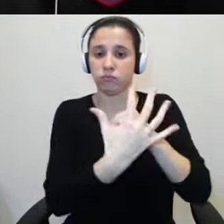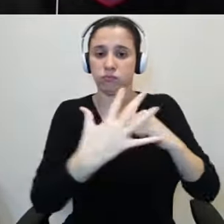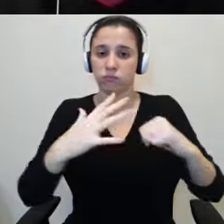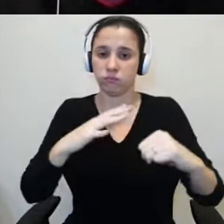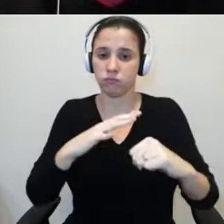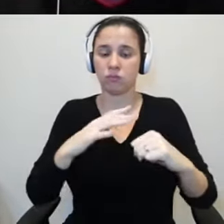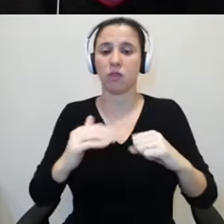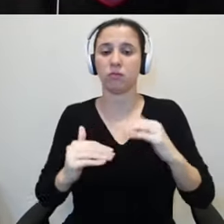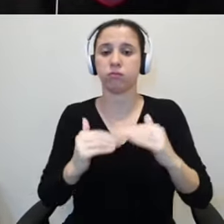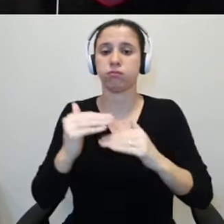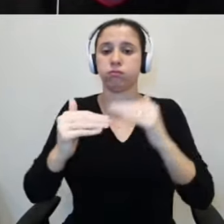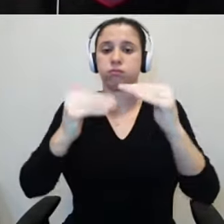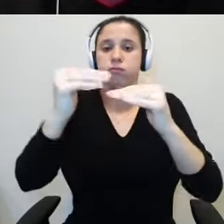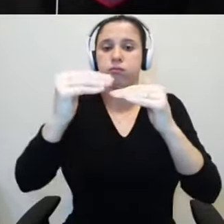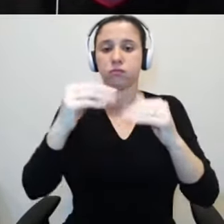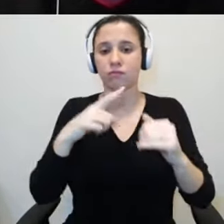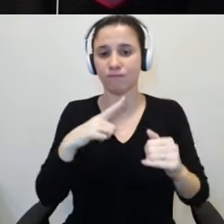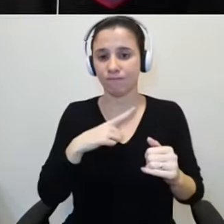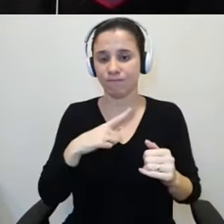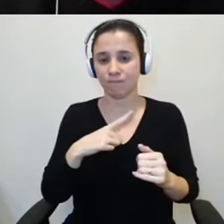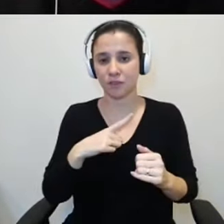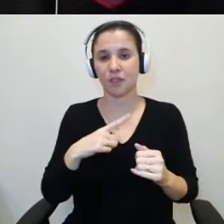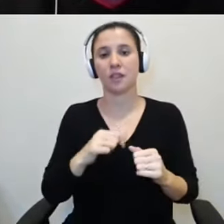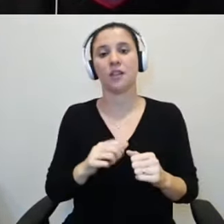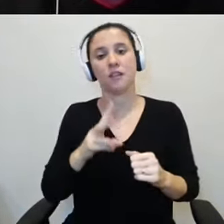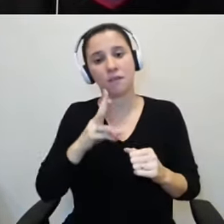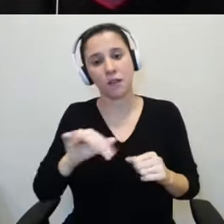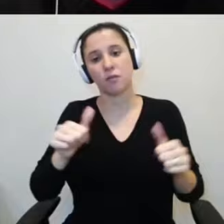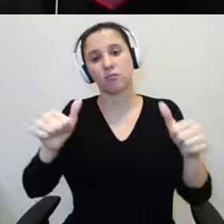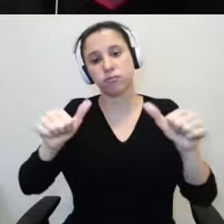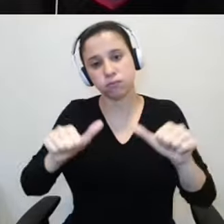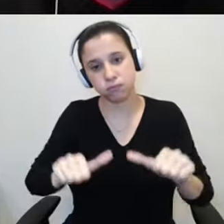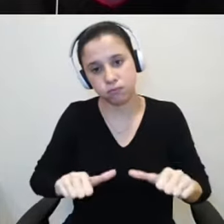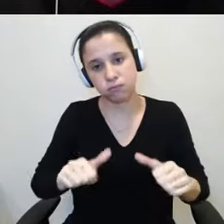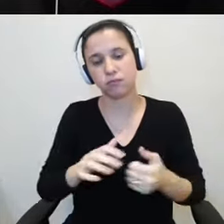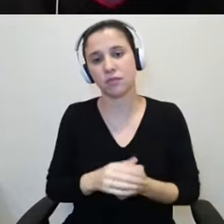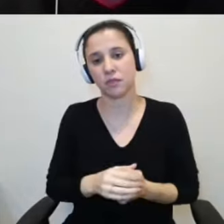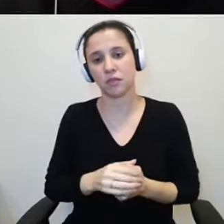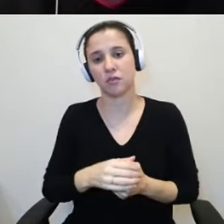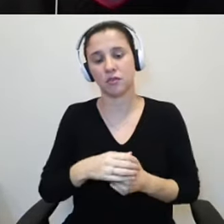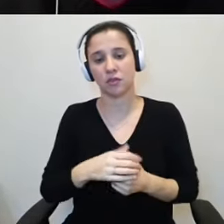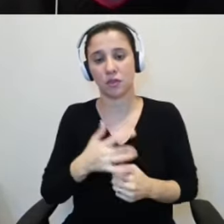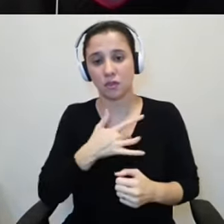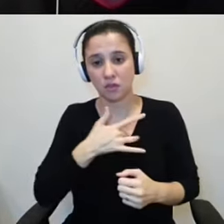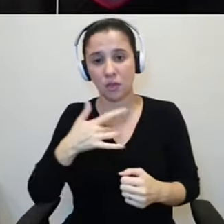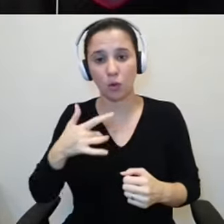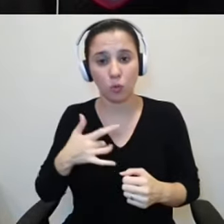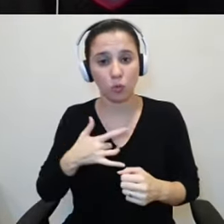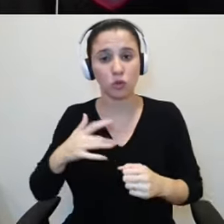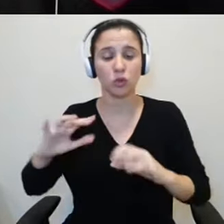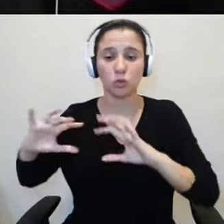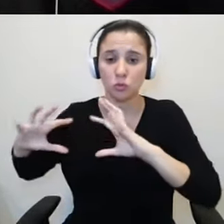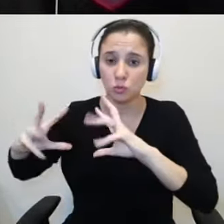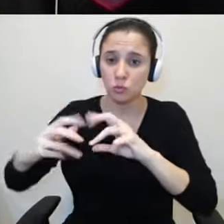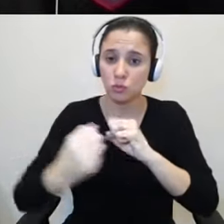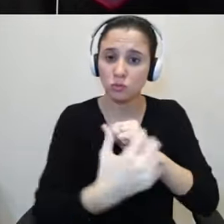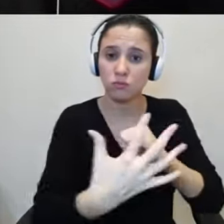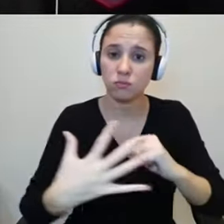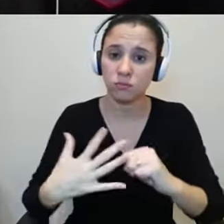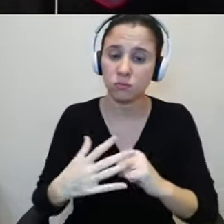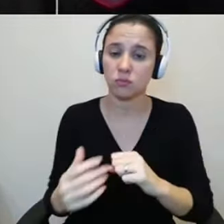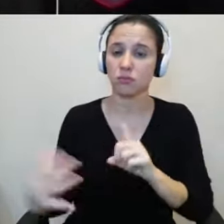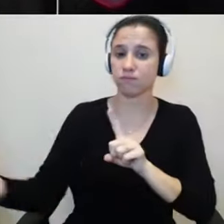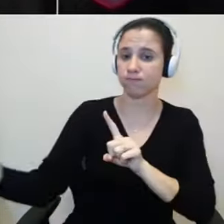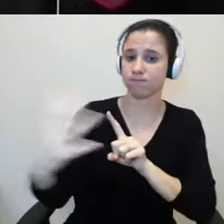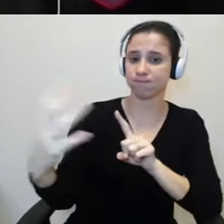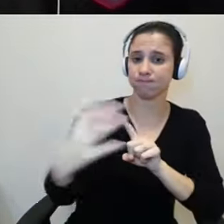acabam acontecendo, piorando e tudo mais, as condições sanitárias. Então, isso acaba impactando de maneira muito negativa, vamos dizer assim, o